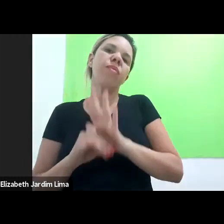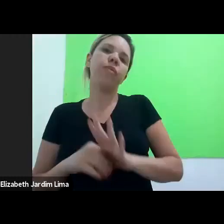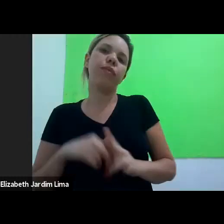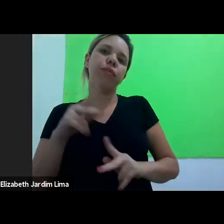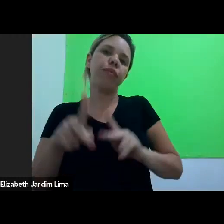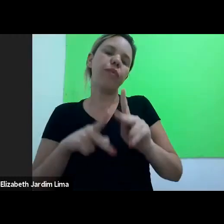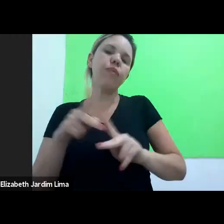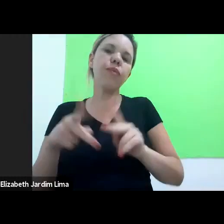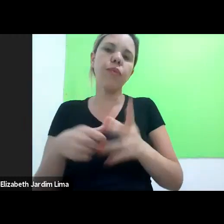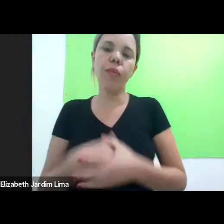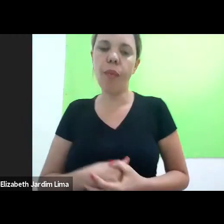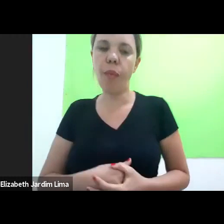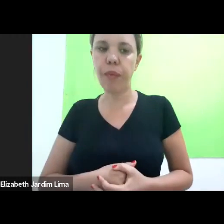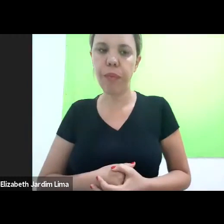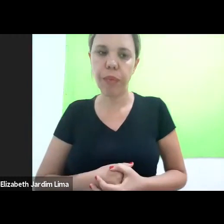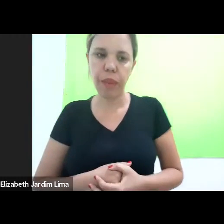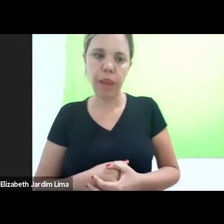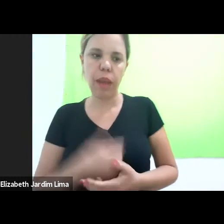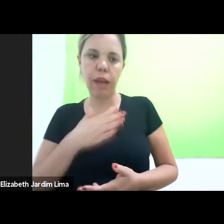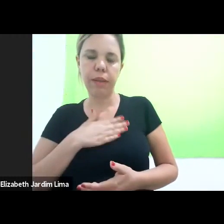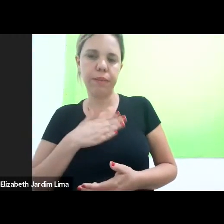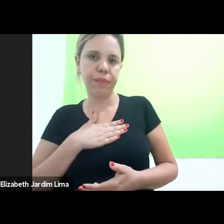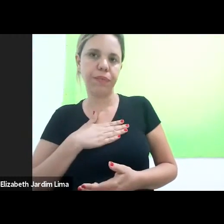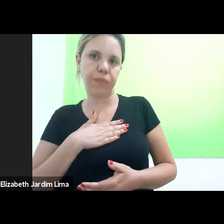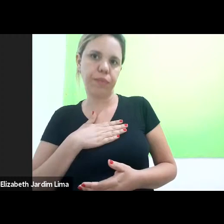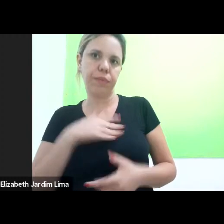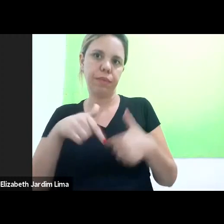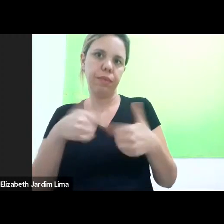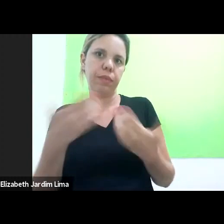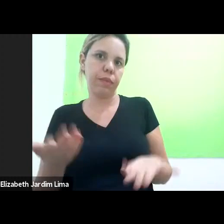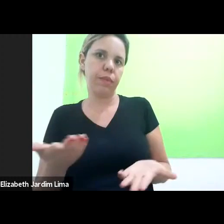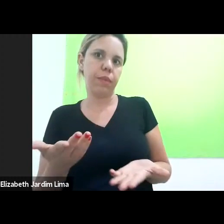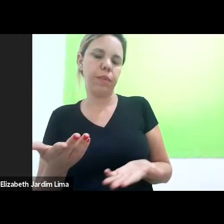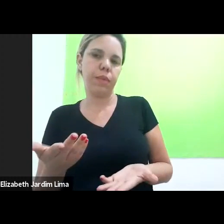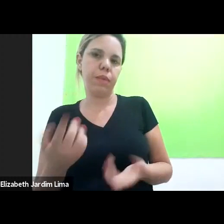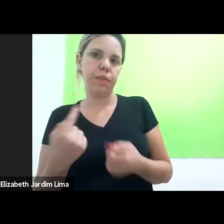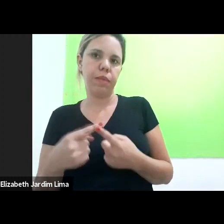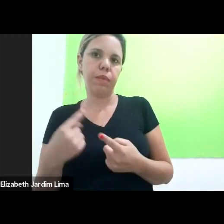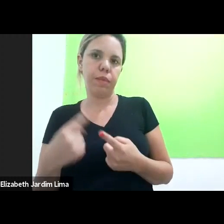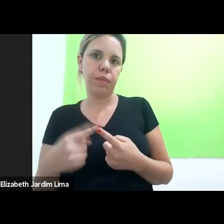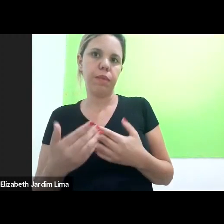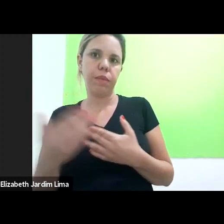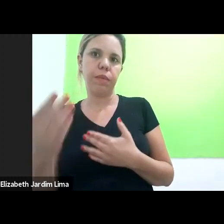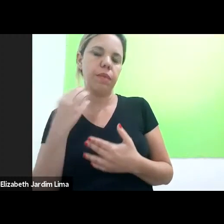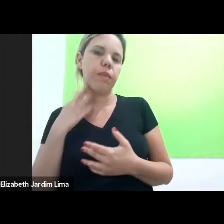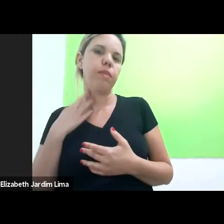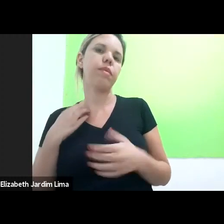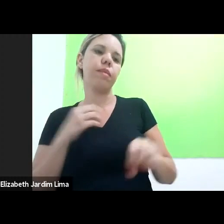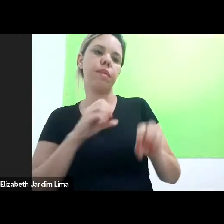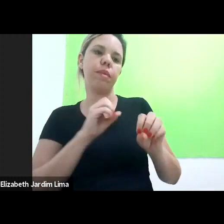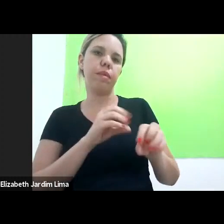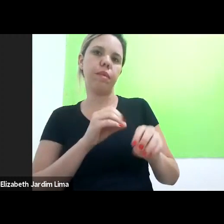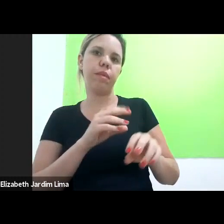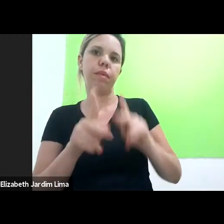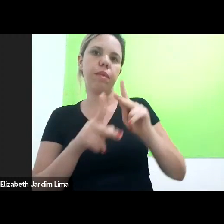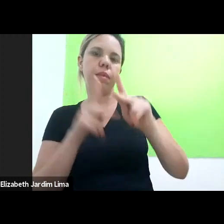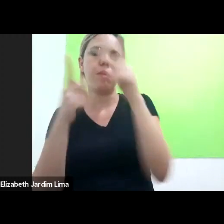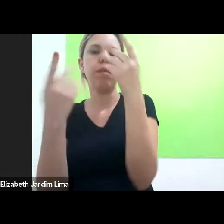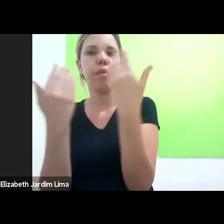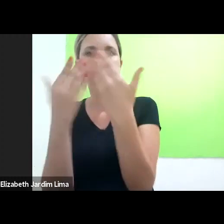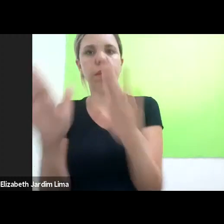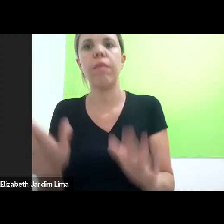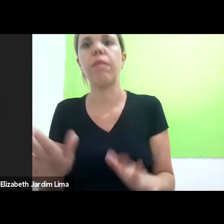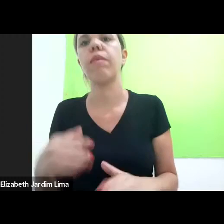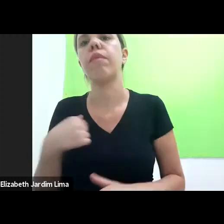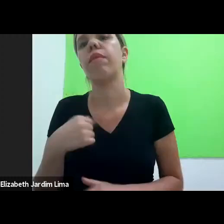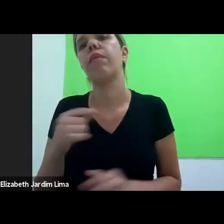enquanto, na minha parte, enquanto coletividade, porque foi a partir daquele ensino que eu vi que as portas poderiam se abrir para mim